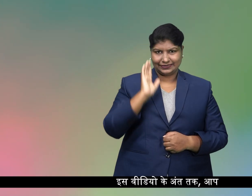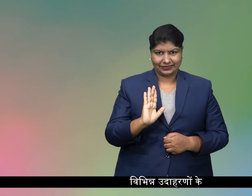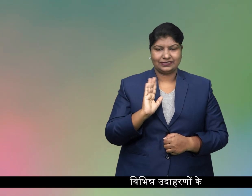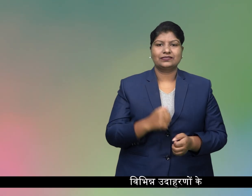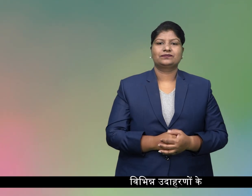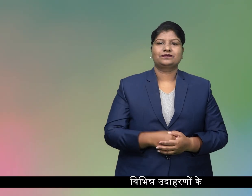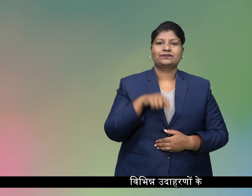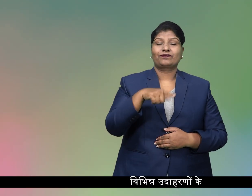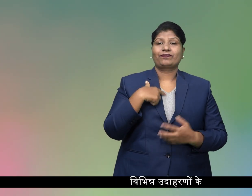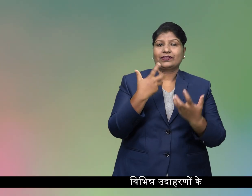विभिन्न उदाहरणों के